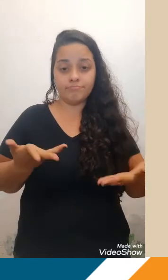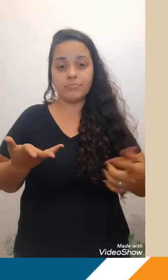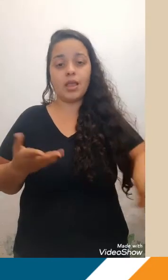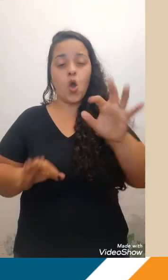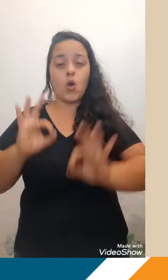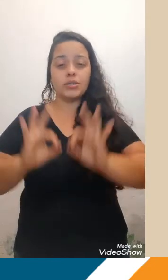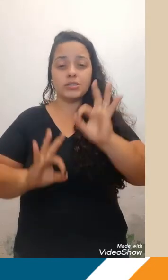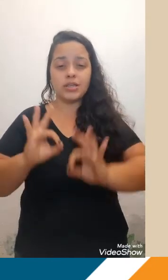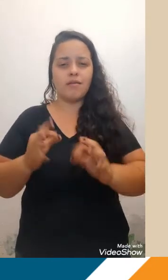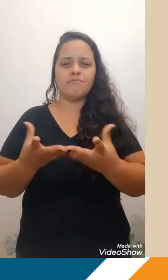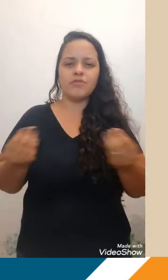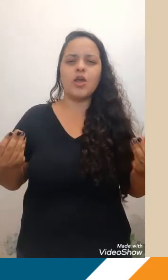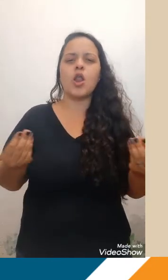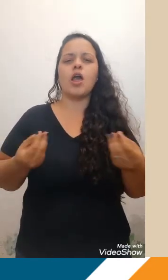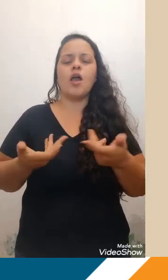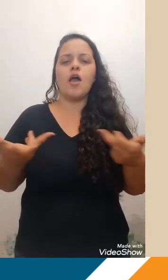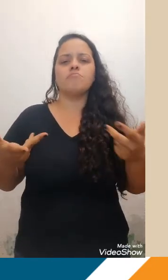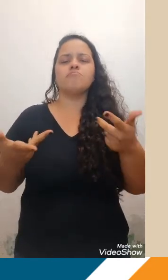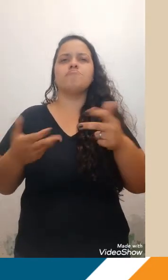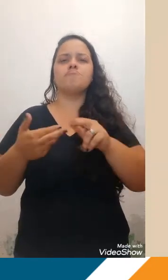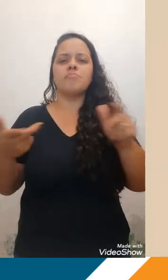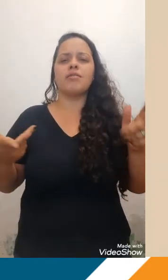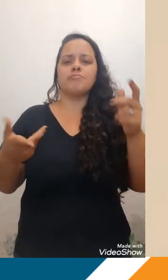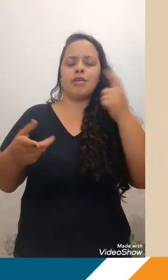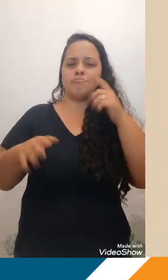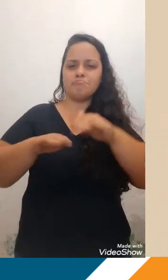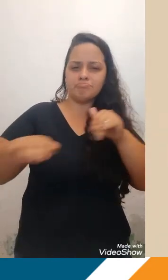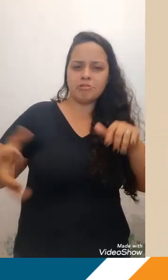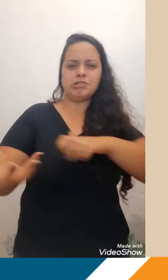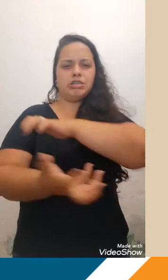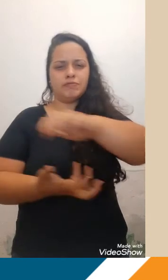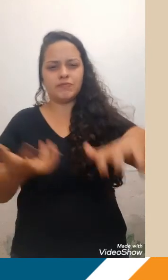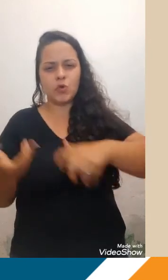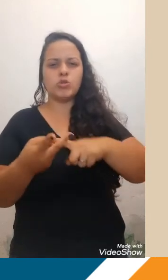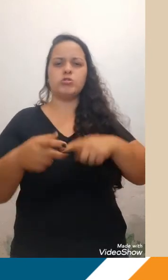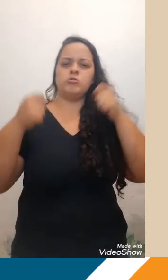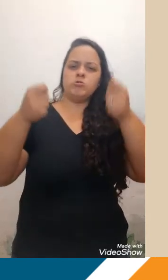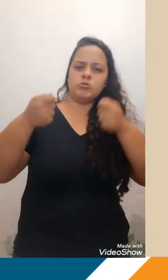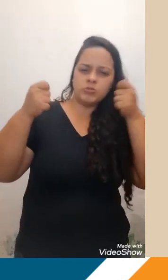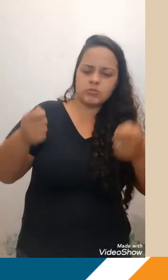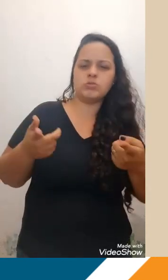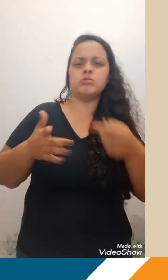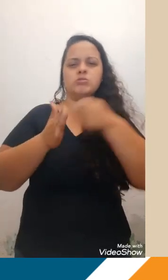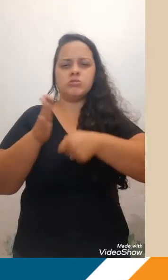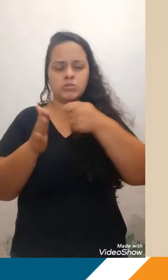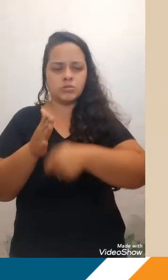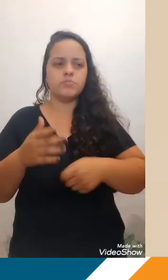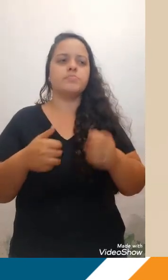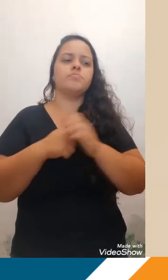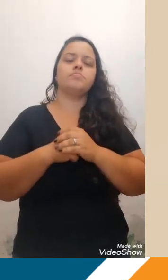eles organizavam várias formas de rebeliões, de revoltas, de resistências e de